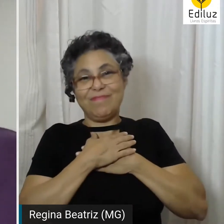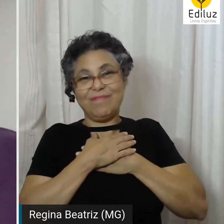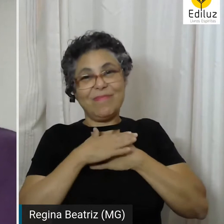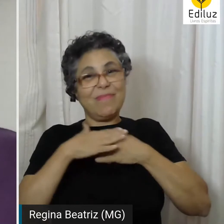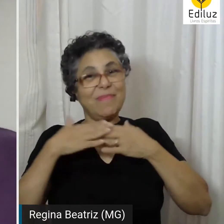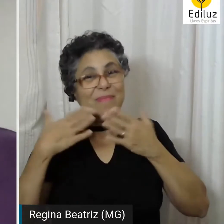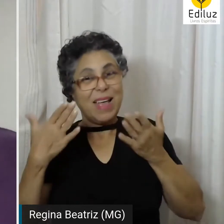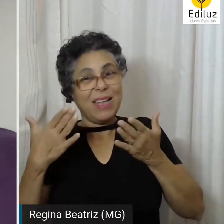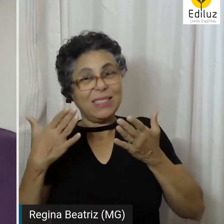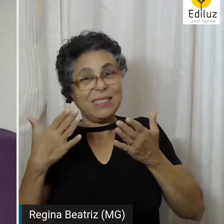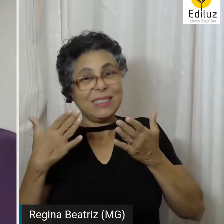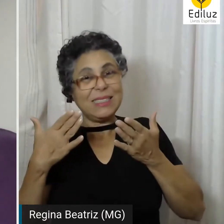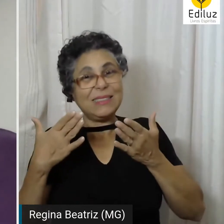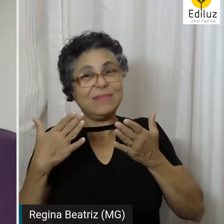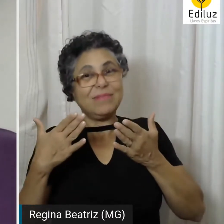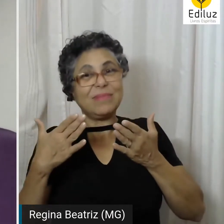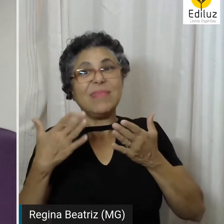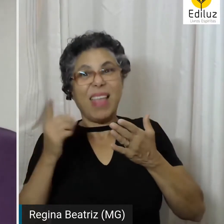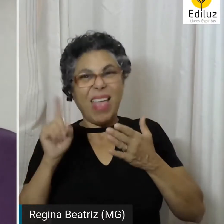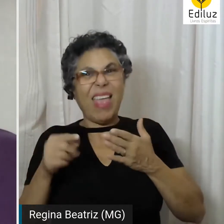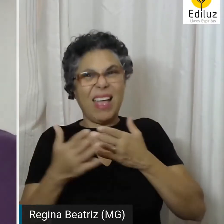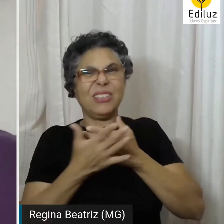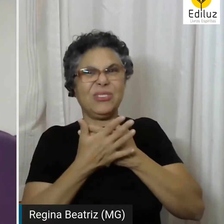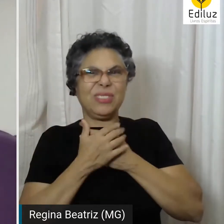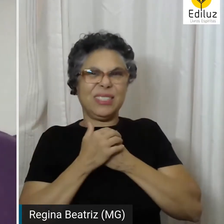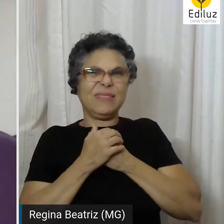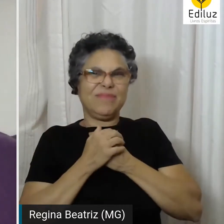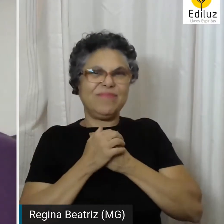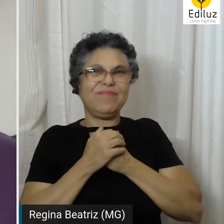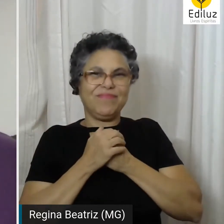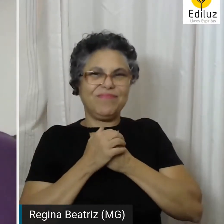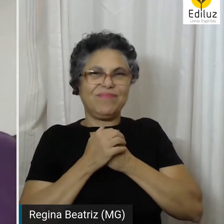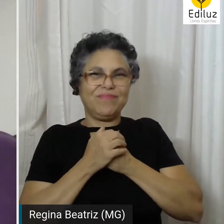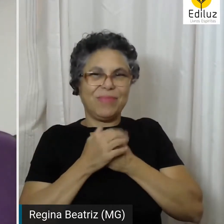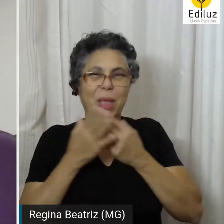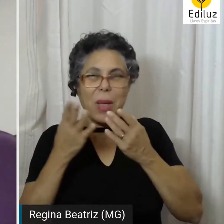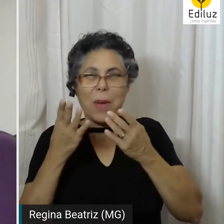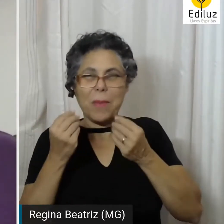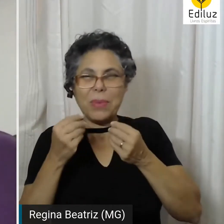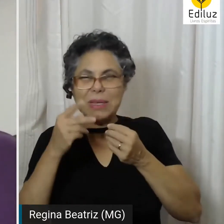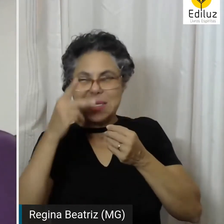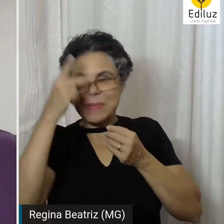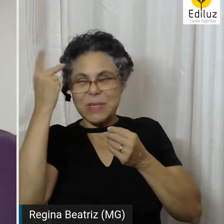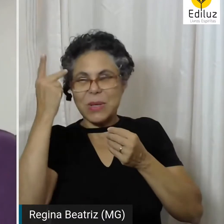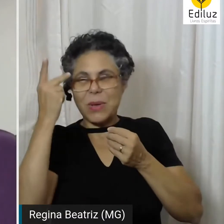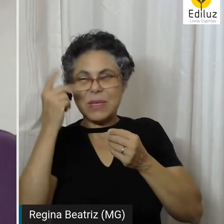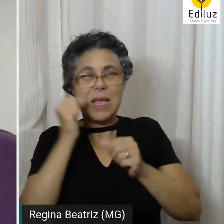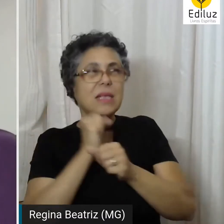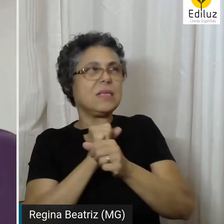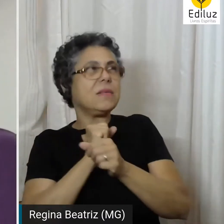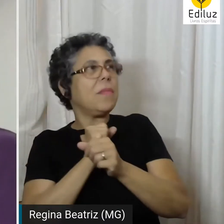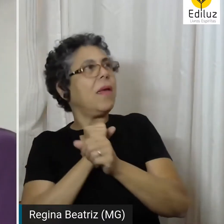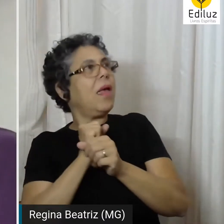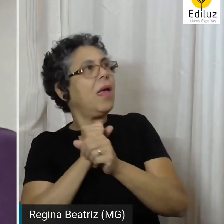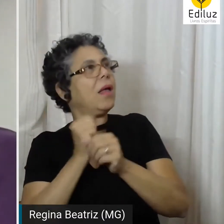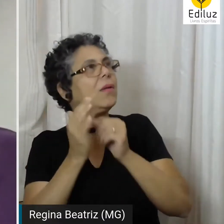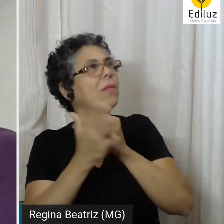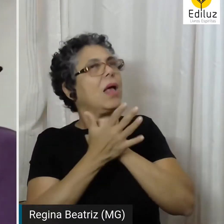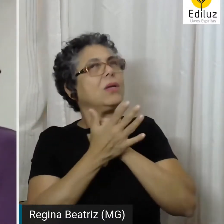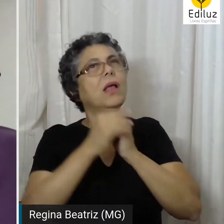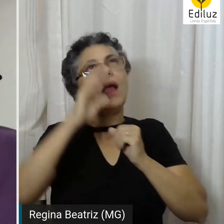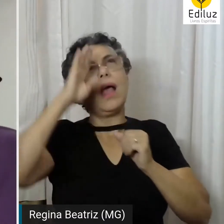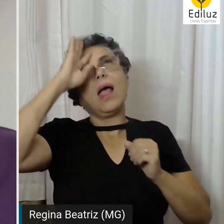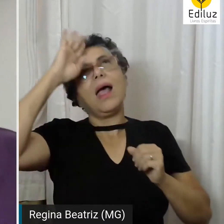pasme, é ajuda. Muitas vezes, quem espera uma ajuda idealiza a